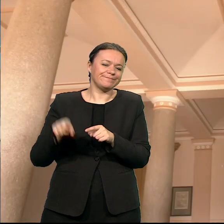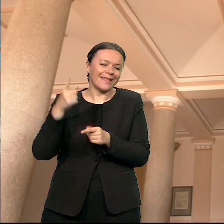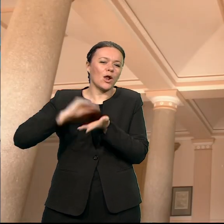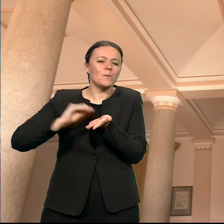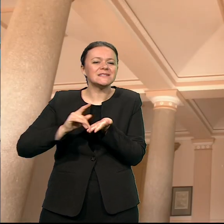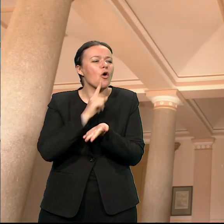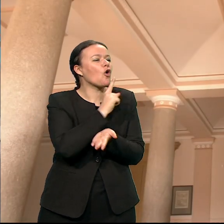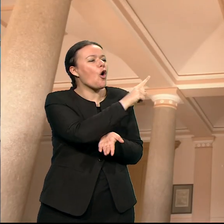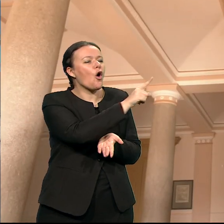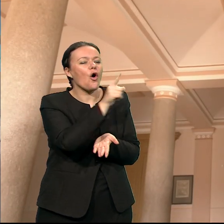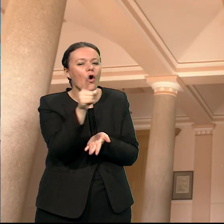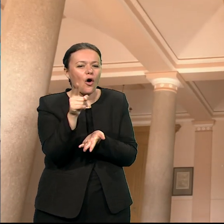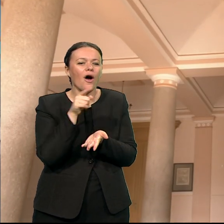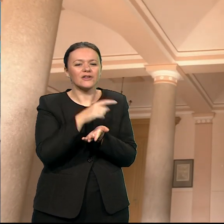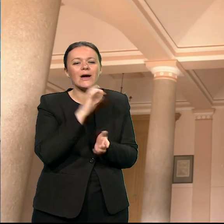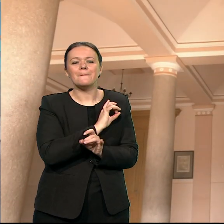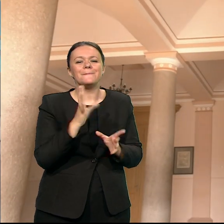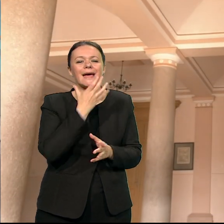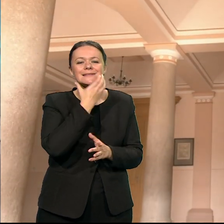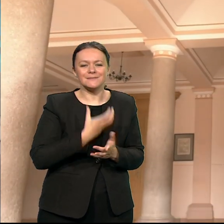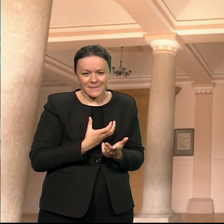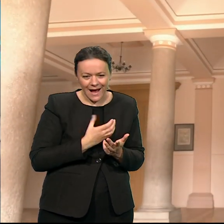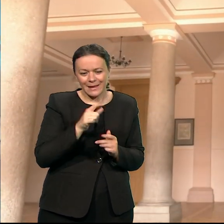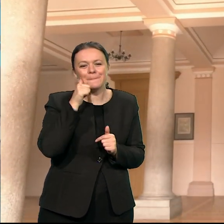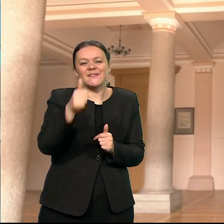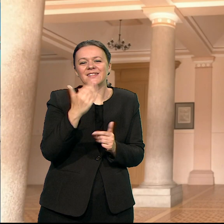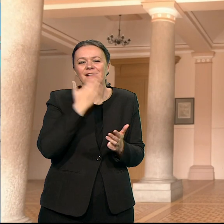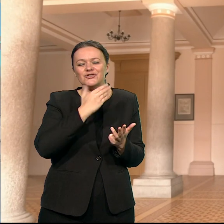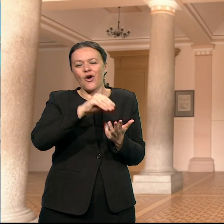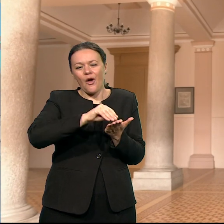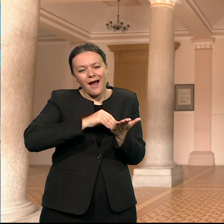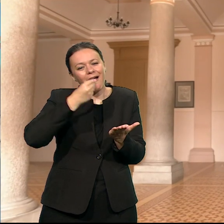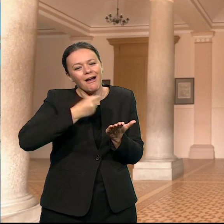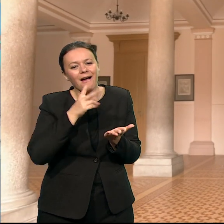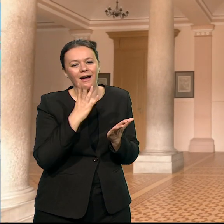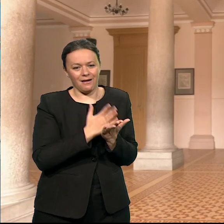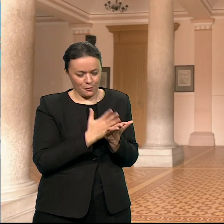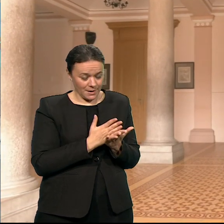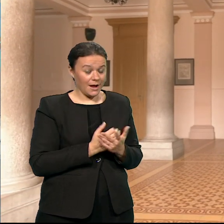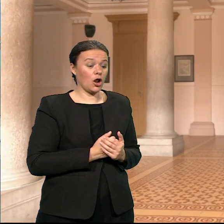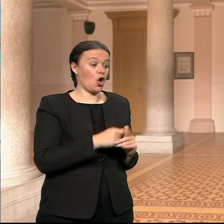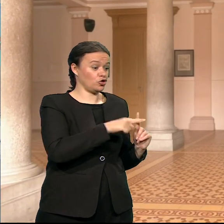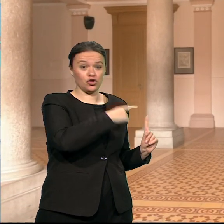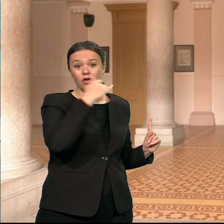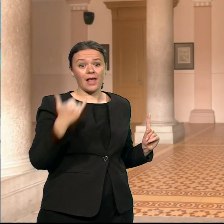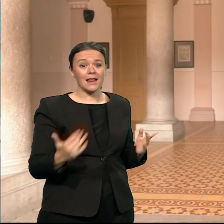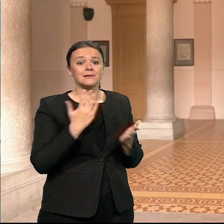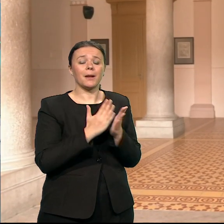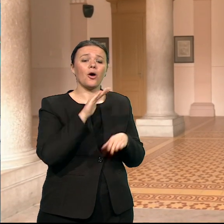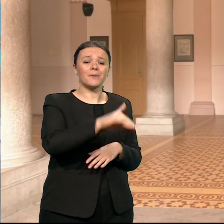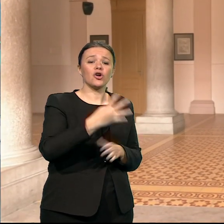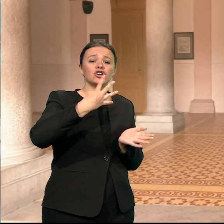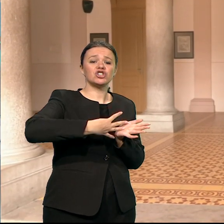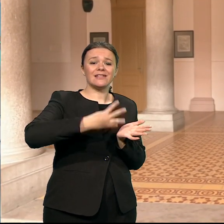Jovan Vučković u svojoj kratkoj analizi tog prvog školskog dana. I od tada pa do danas ovu školu je završilo preko